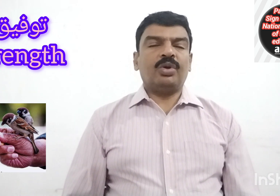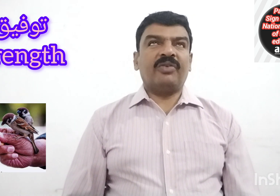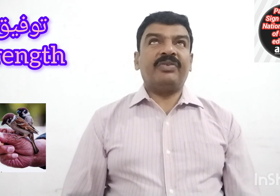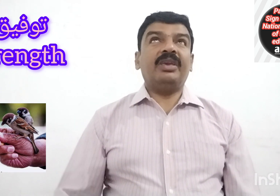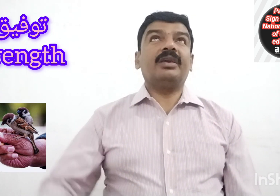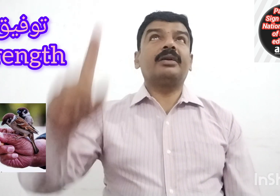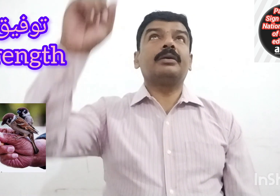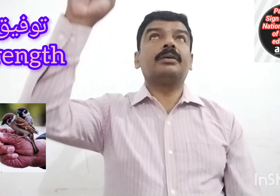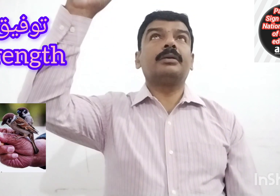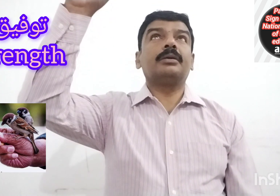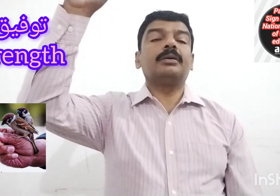तौफीक,